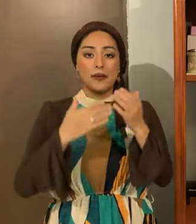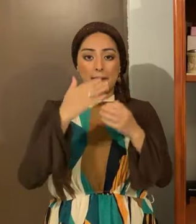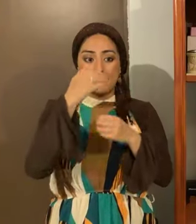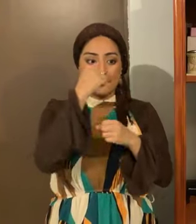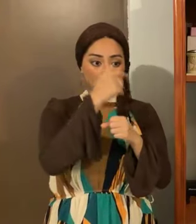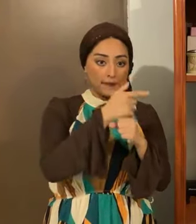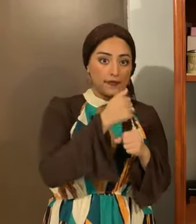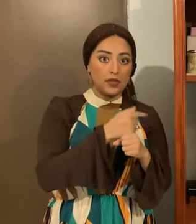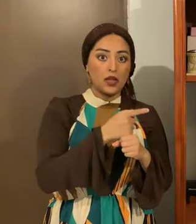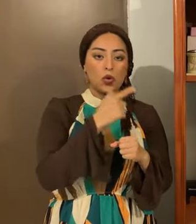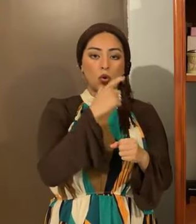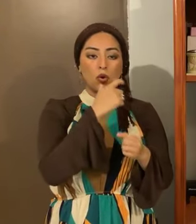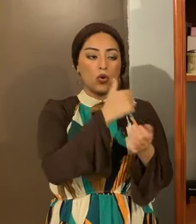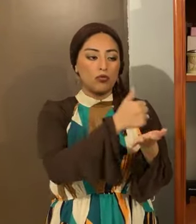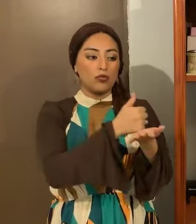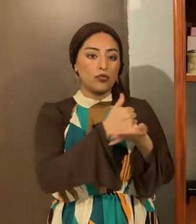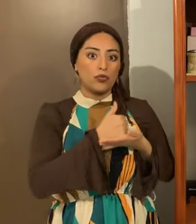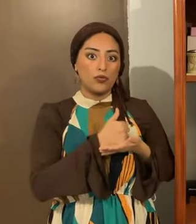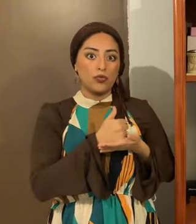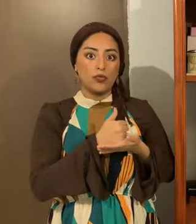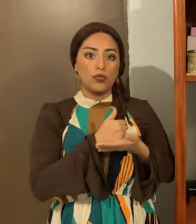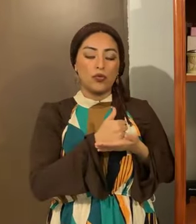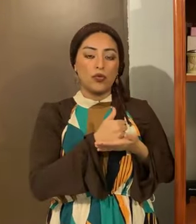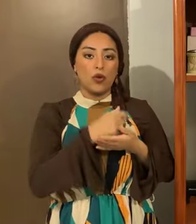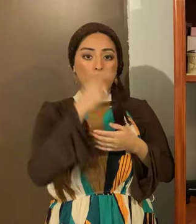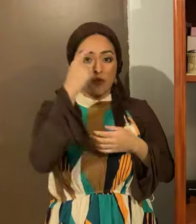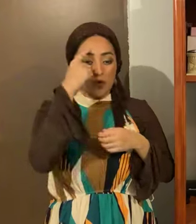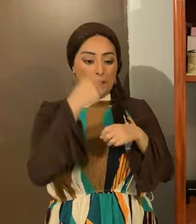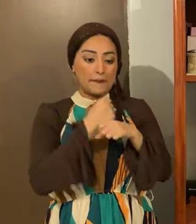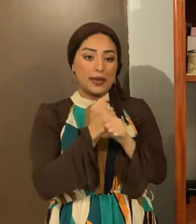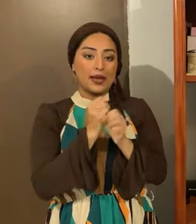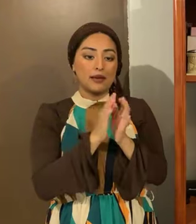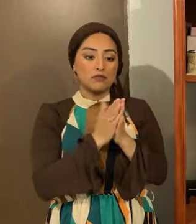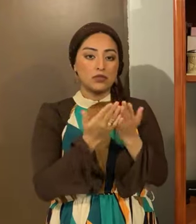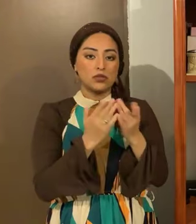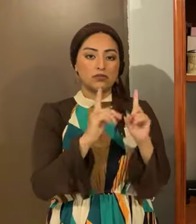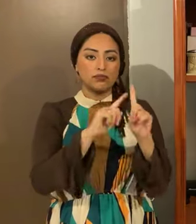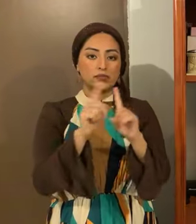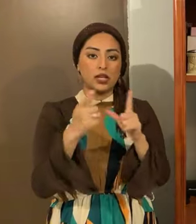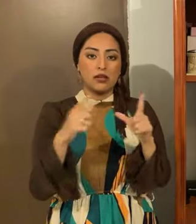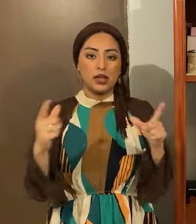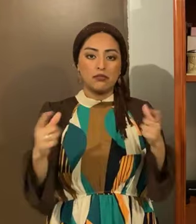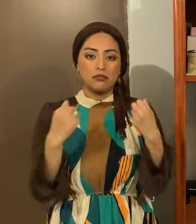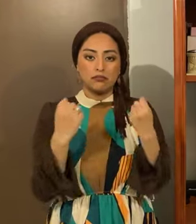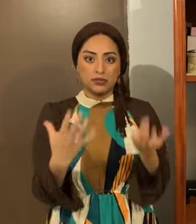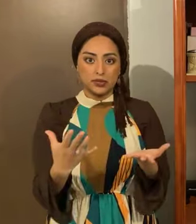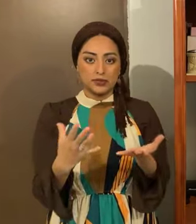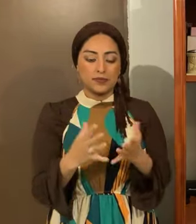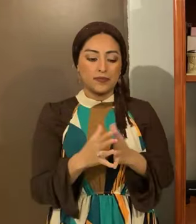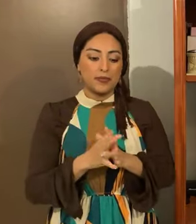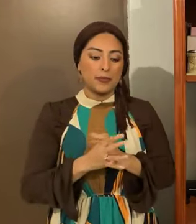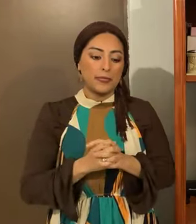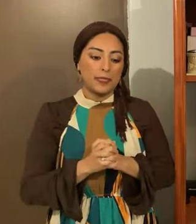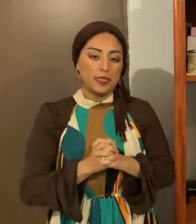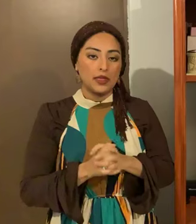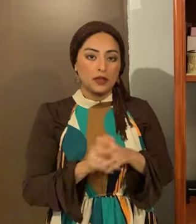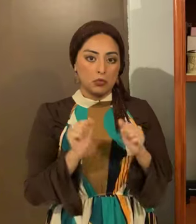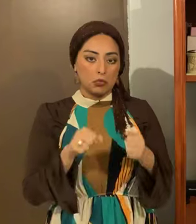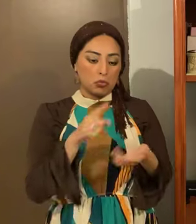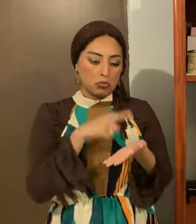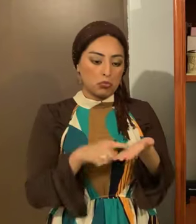ayudado y hermanas que nos han ayudado para hacer libros en otros idiomas, ¿de acuerdo? Entonces